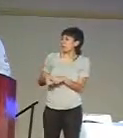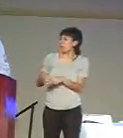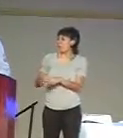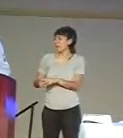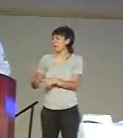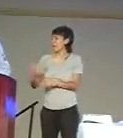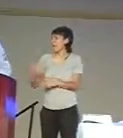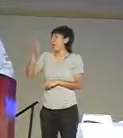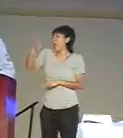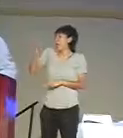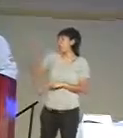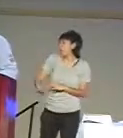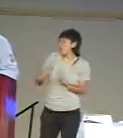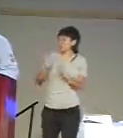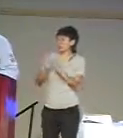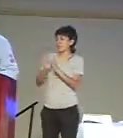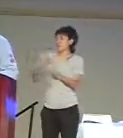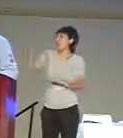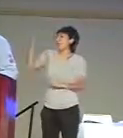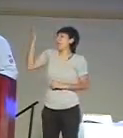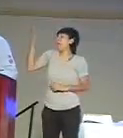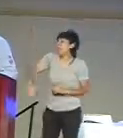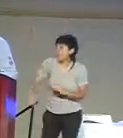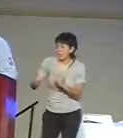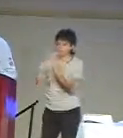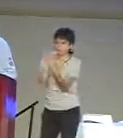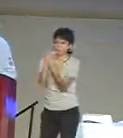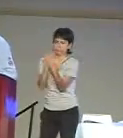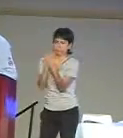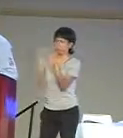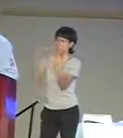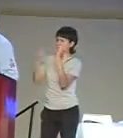10 puntos, los 10 mandamientos. Bueno, pues aquí están